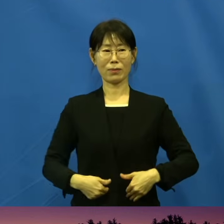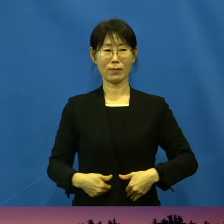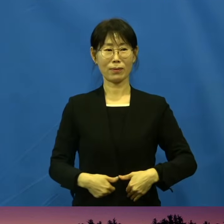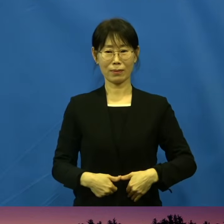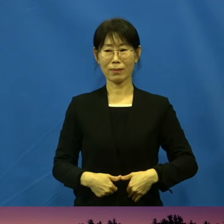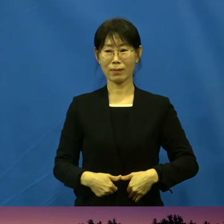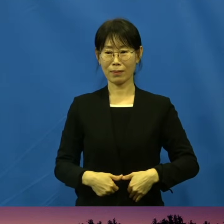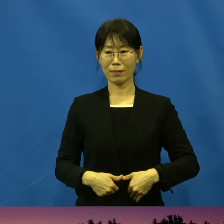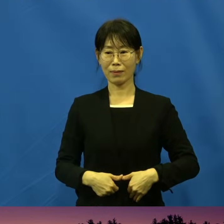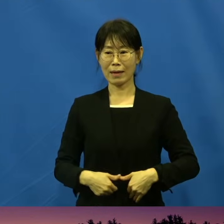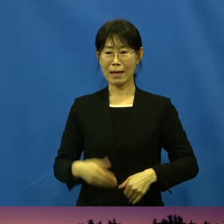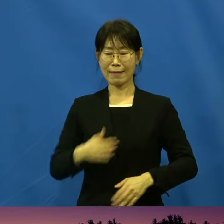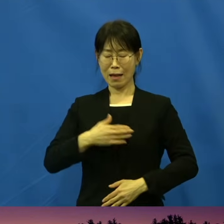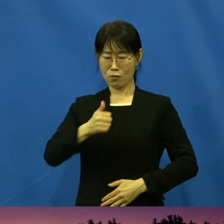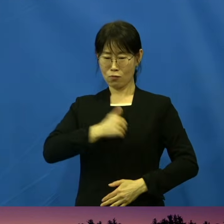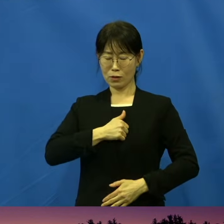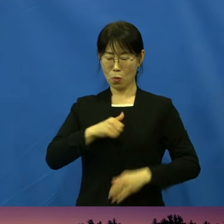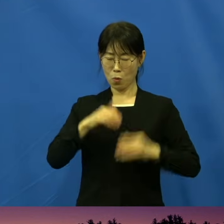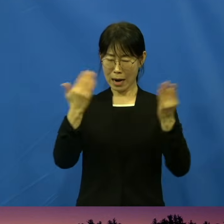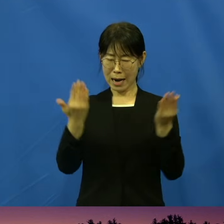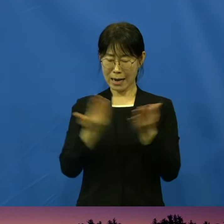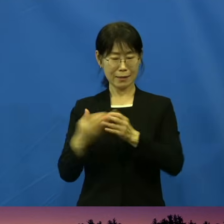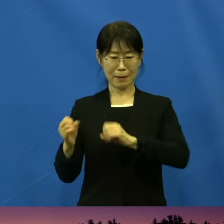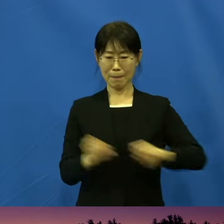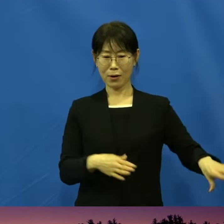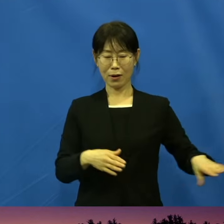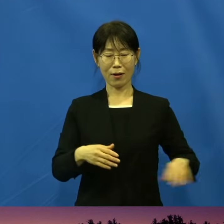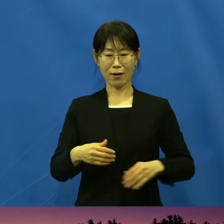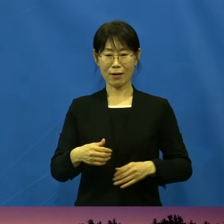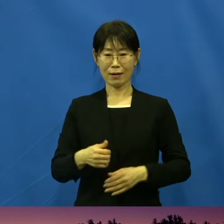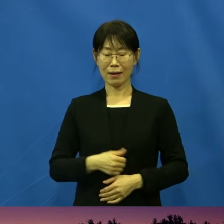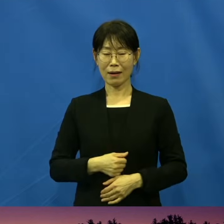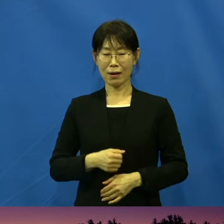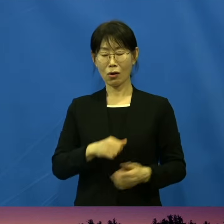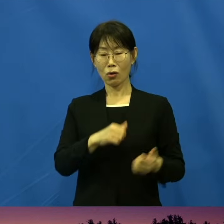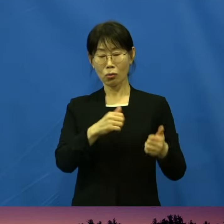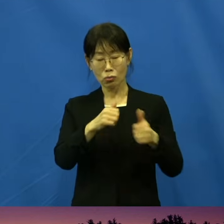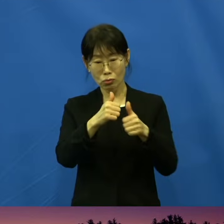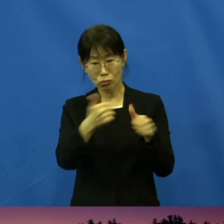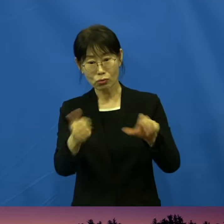돼요. 죽었는데 한눈 뜨고 있으면 안 돼요. 죽은 거예요.